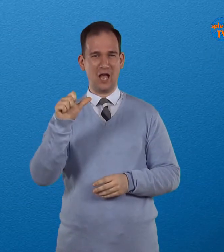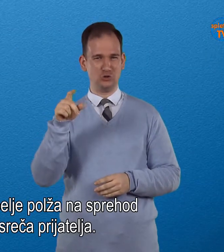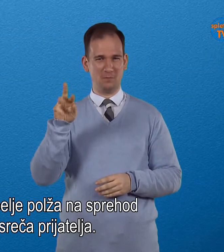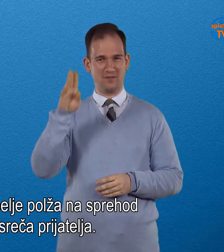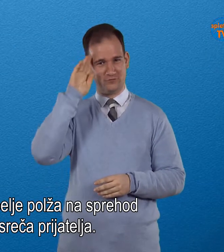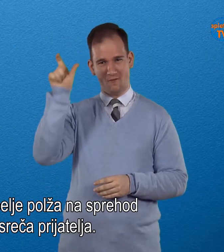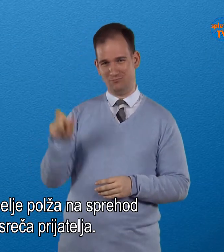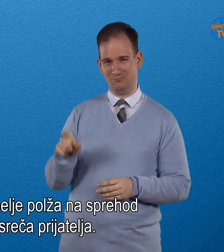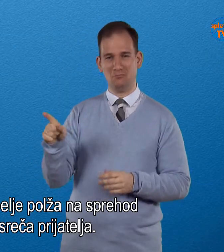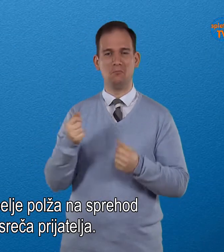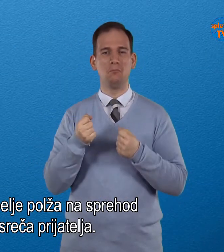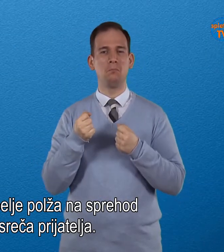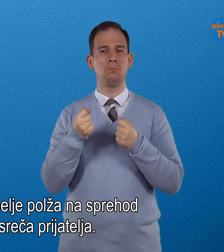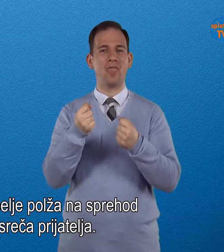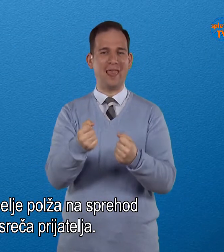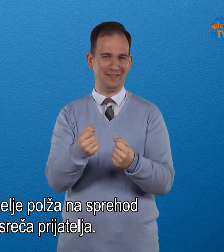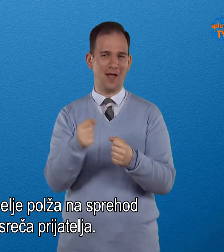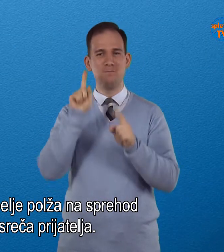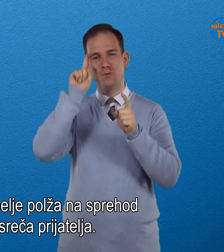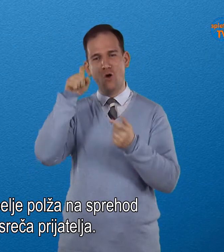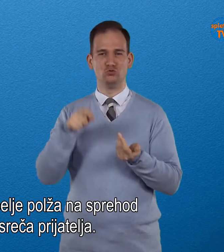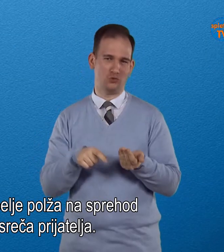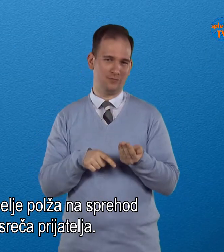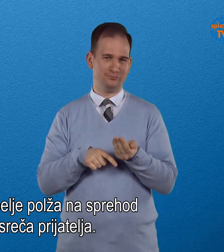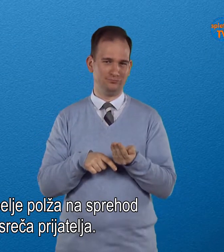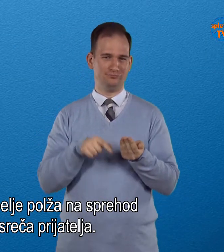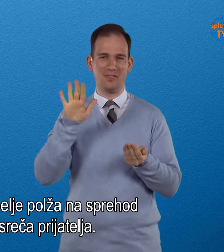Gašper pelje polža na sprehod in sreča prijatelja.